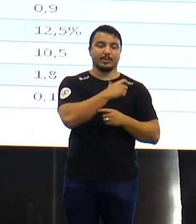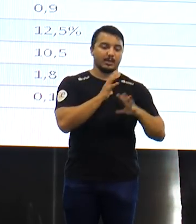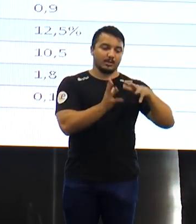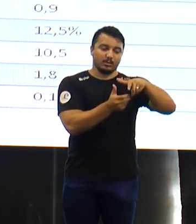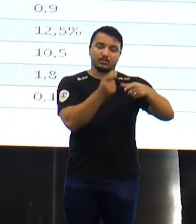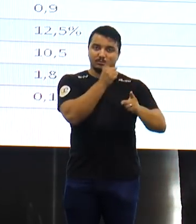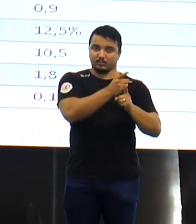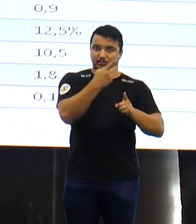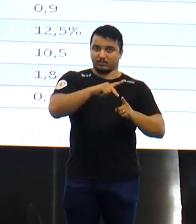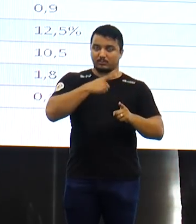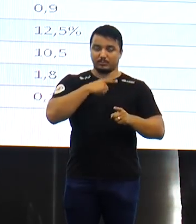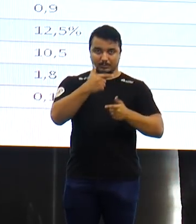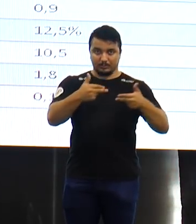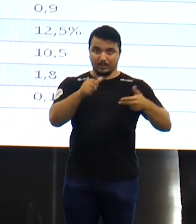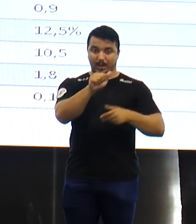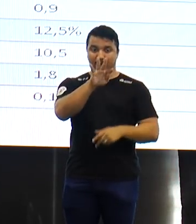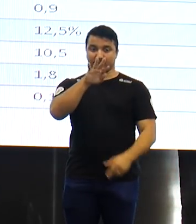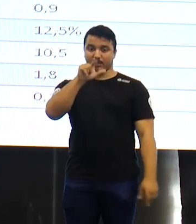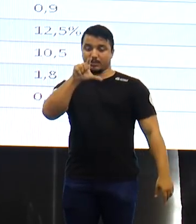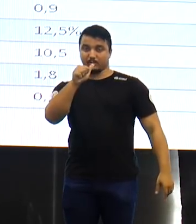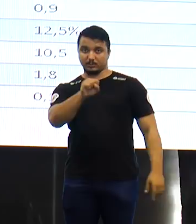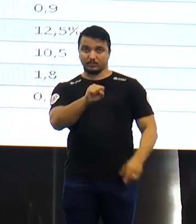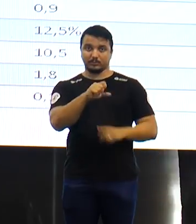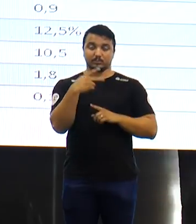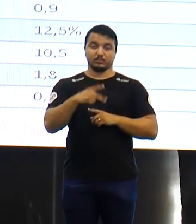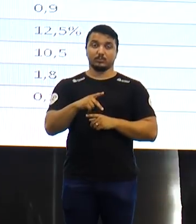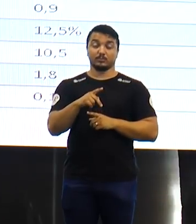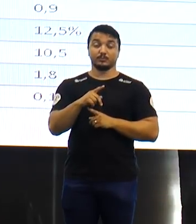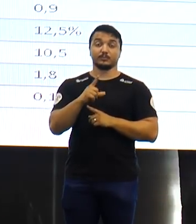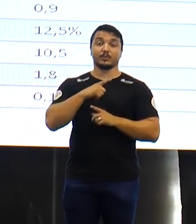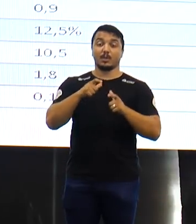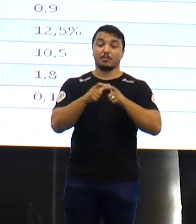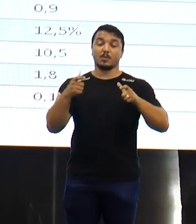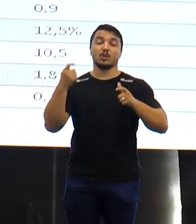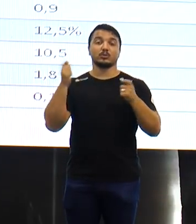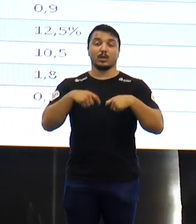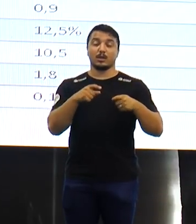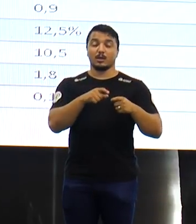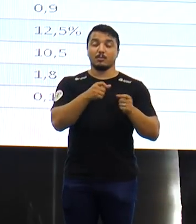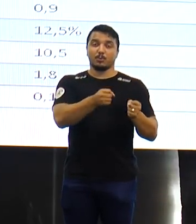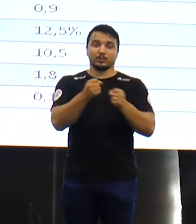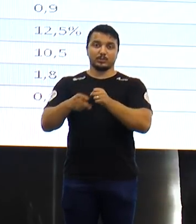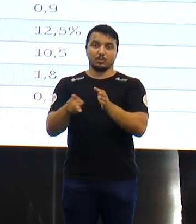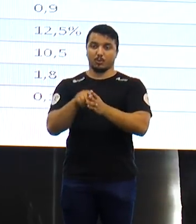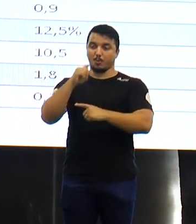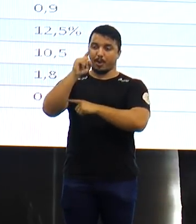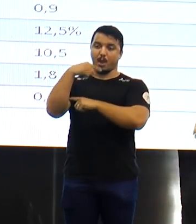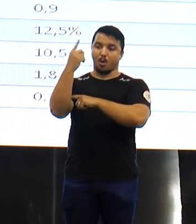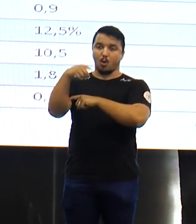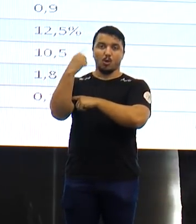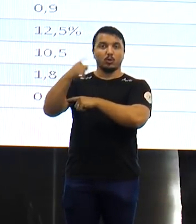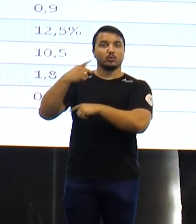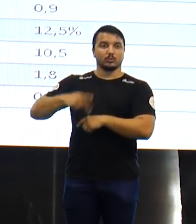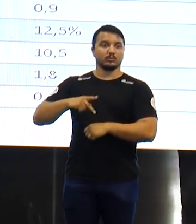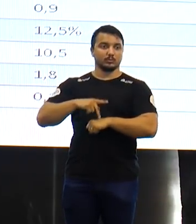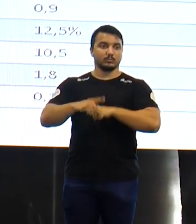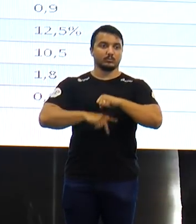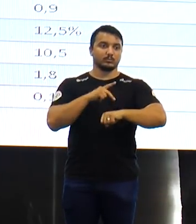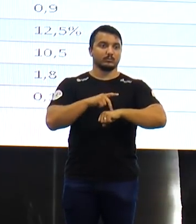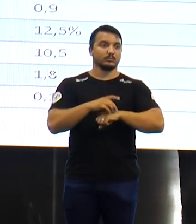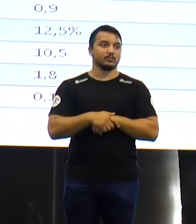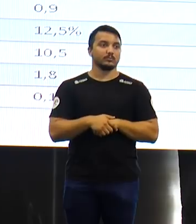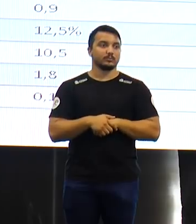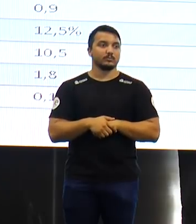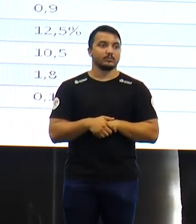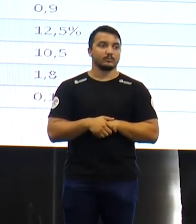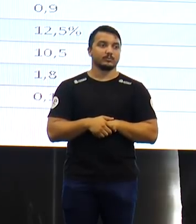de Energia Elétrica, o maior potencial eólico desse país. Com vocês se abanando, gente, a